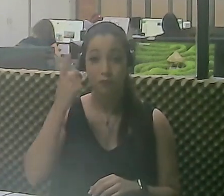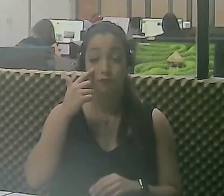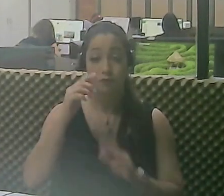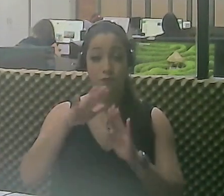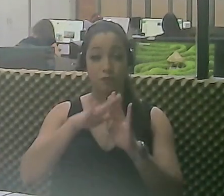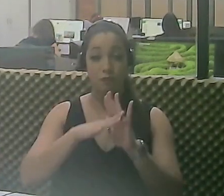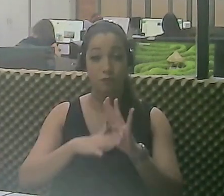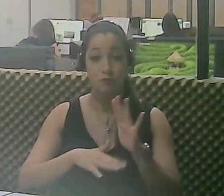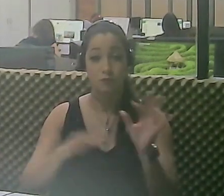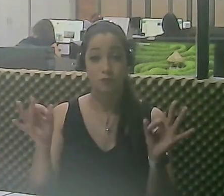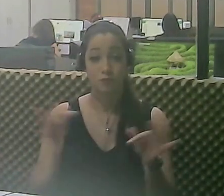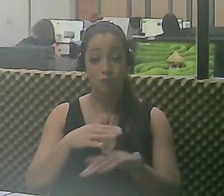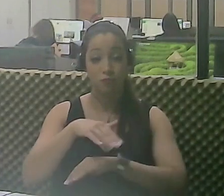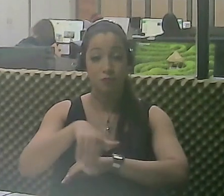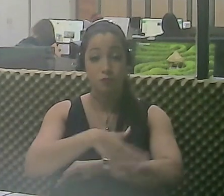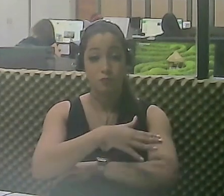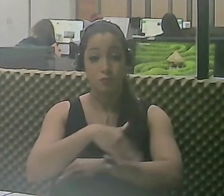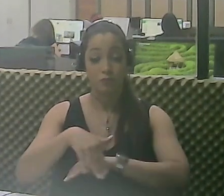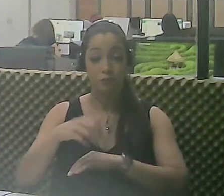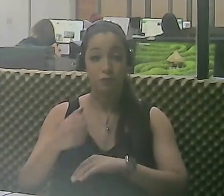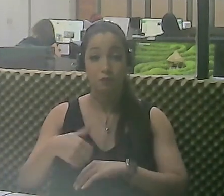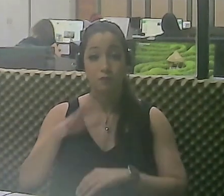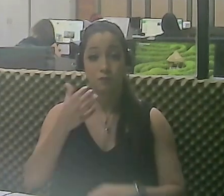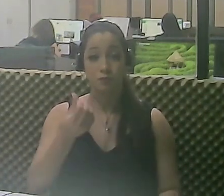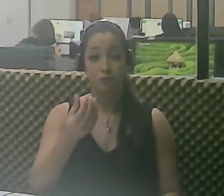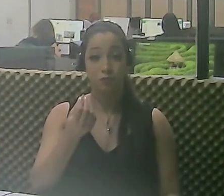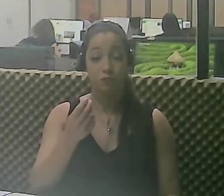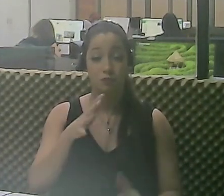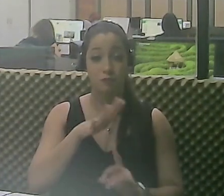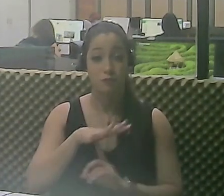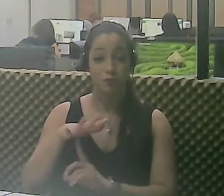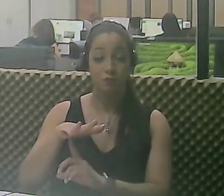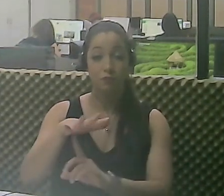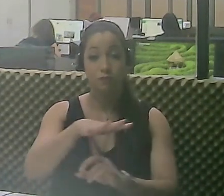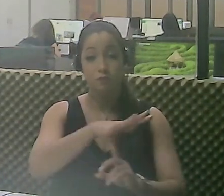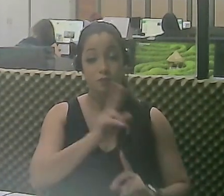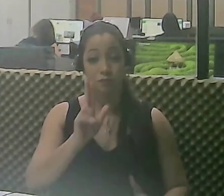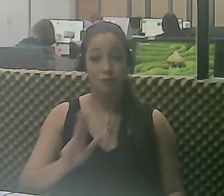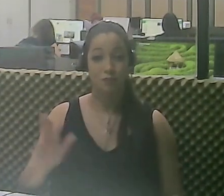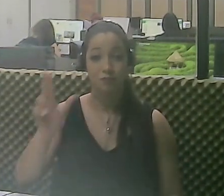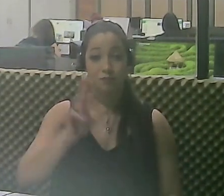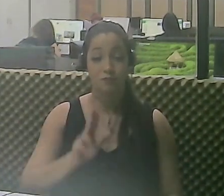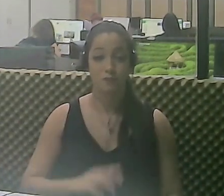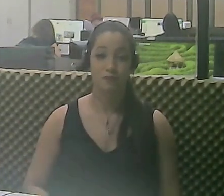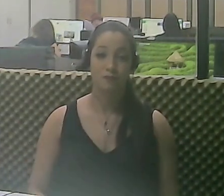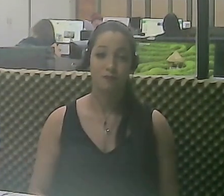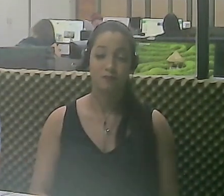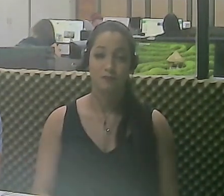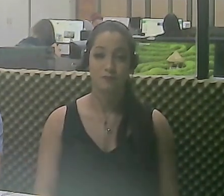a lista completa e endereços das mais de 60 feiras livres de Uberlândia.